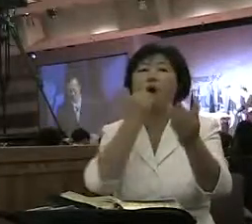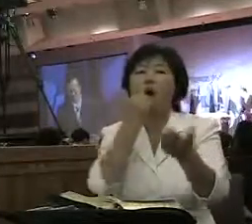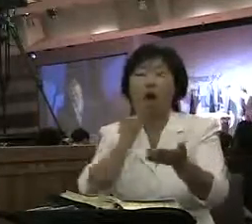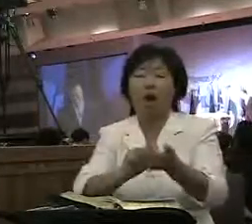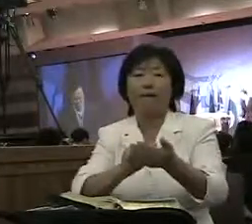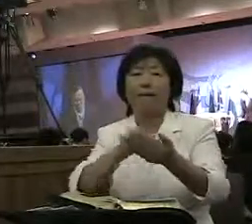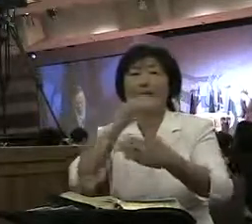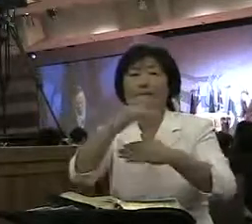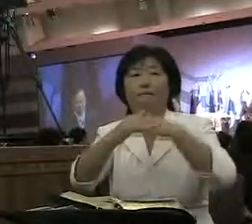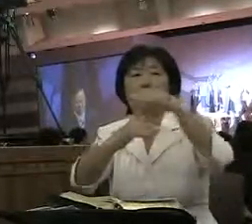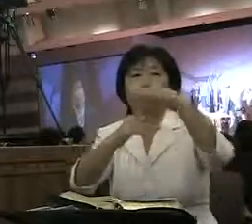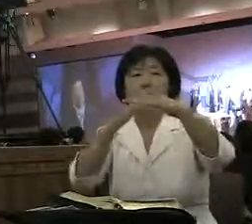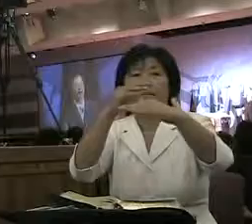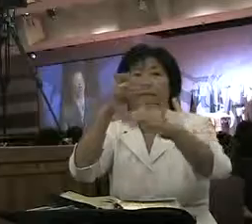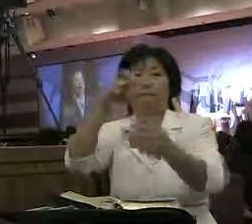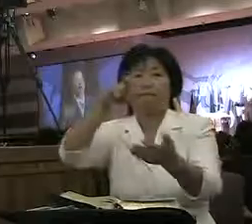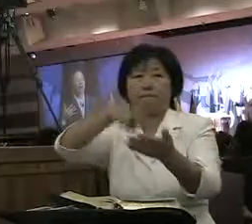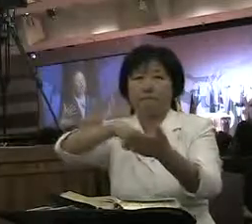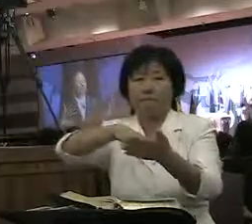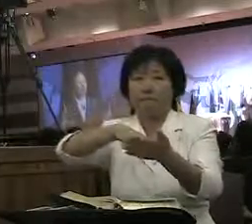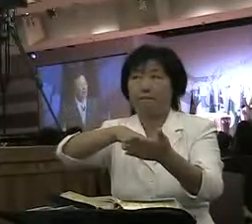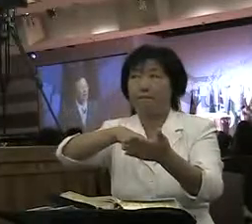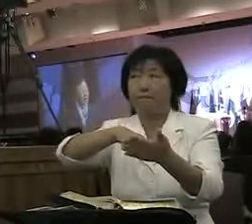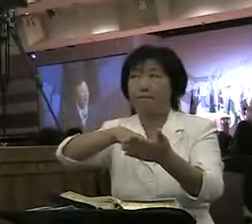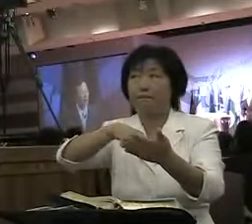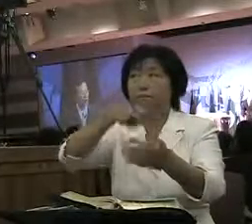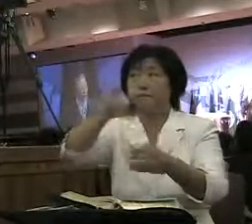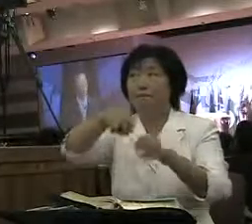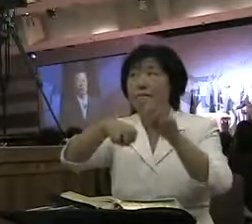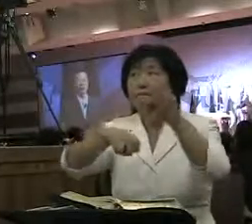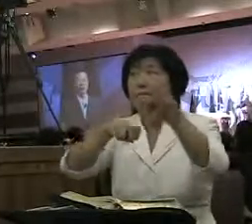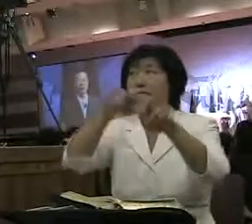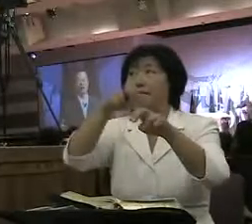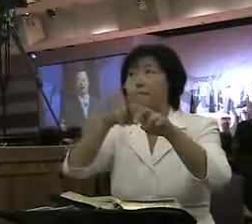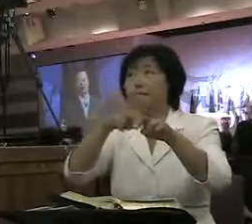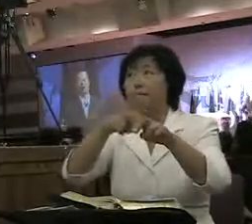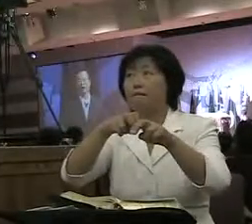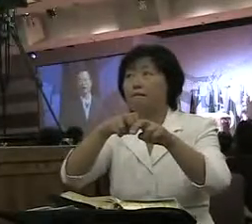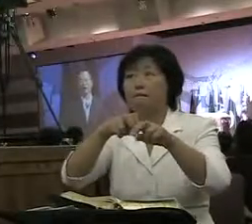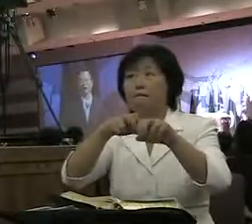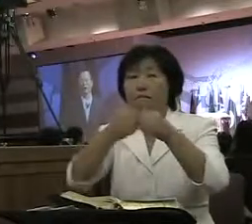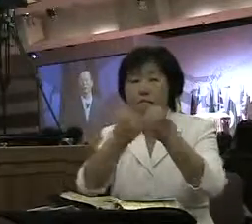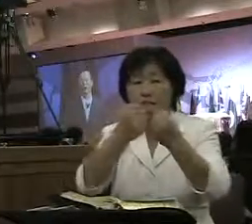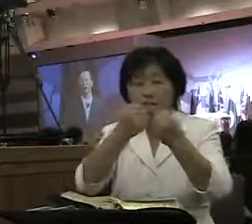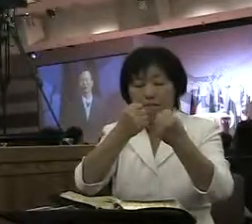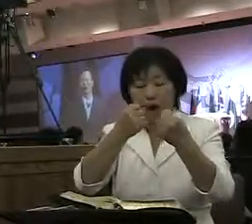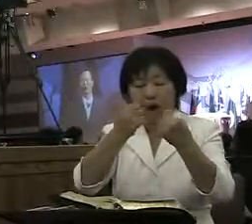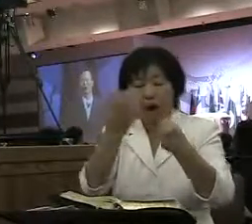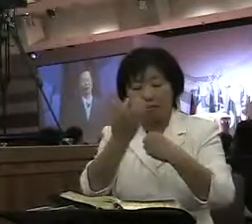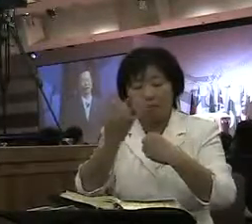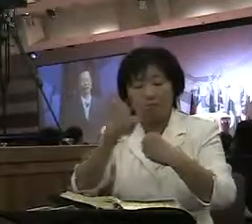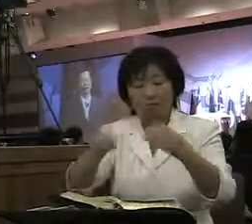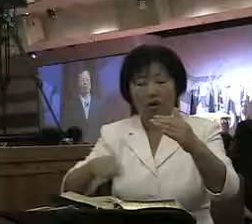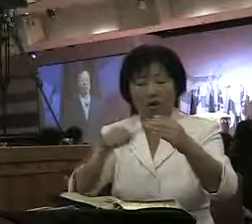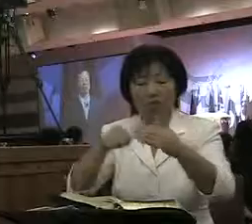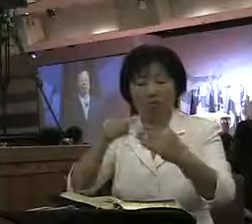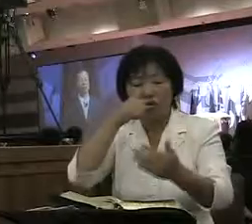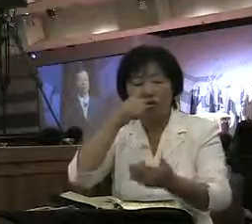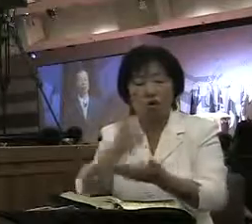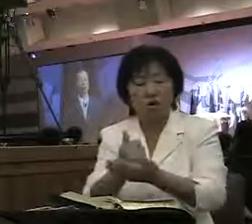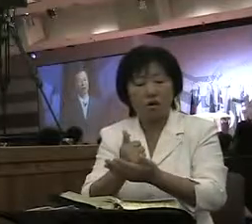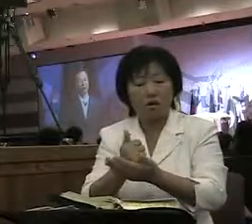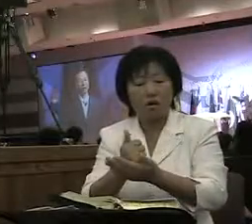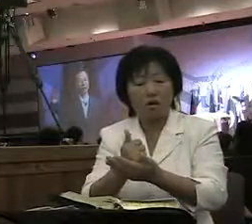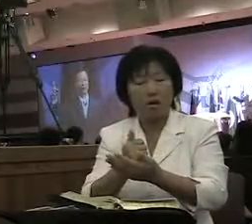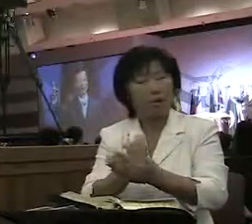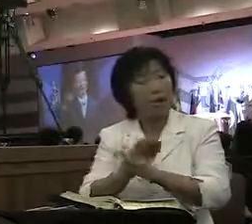만들어진 계단을 무릎으로 꿇고 올라가 무릎이 완전히 뛰어 터지는 아픔 가운데서 내 죄의 이슈를 한번 해결해